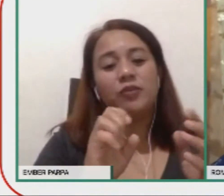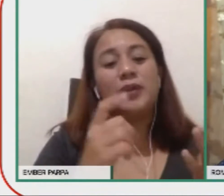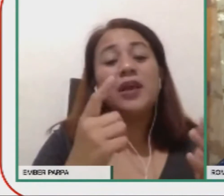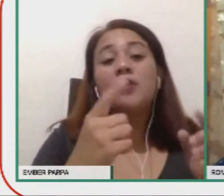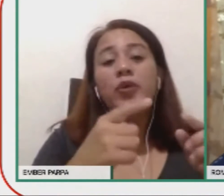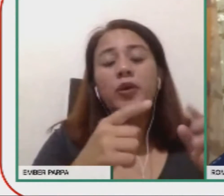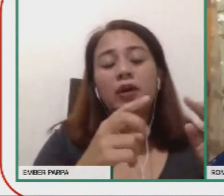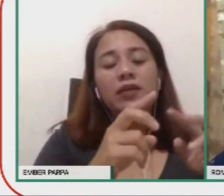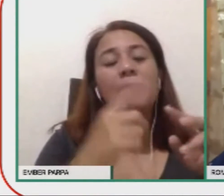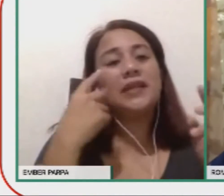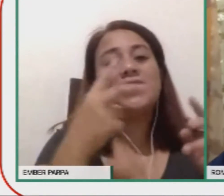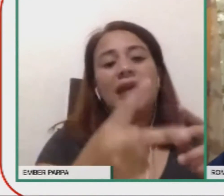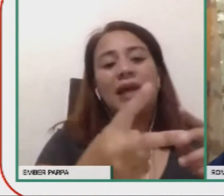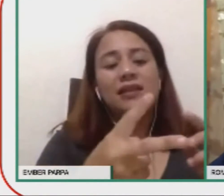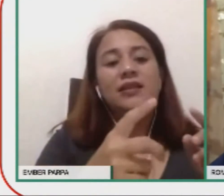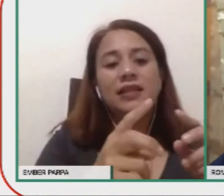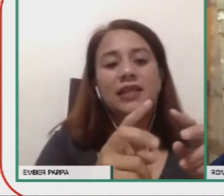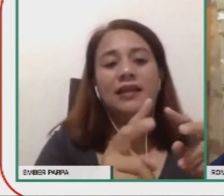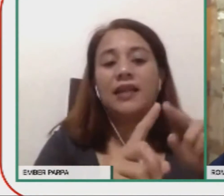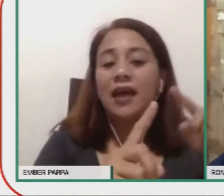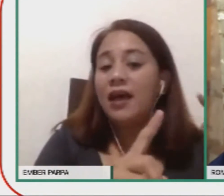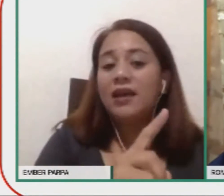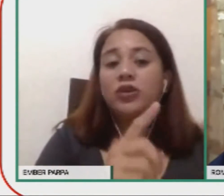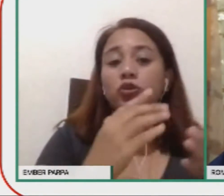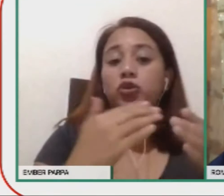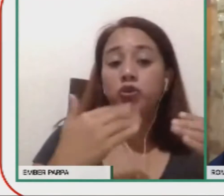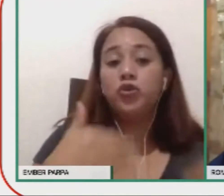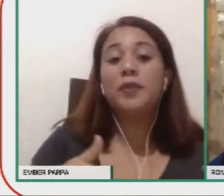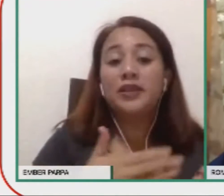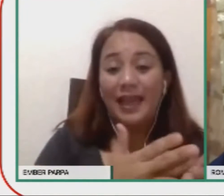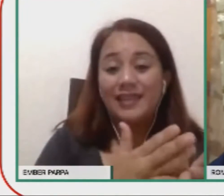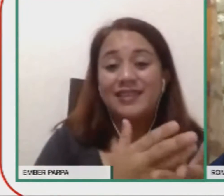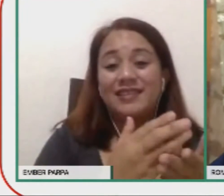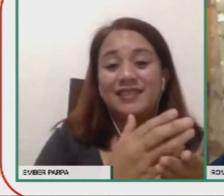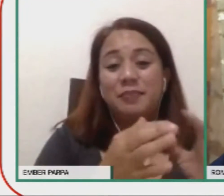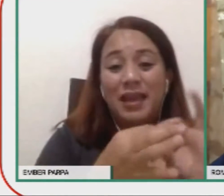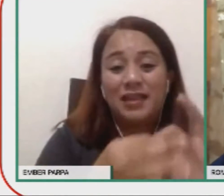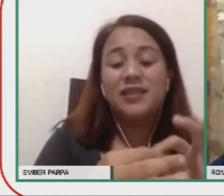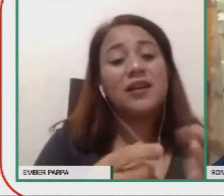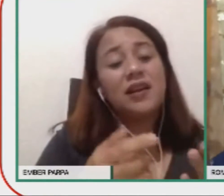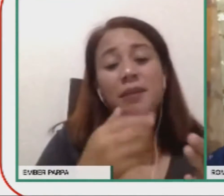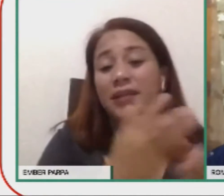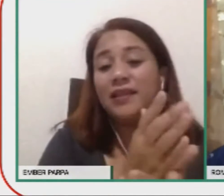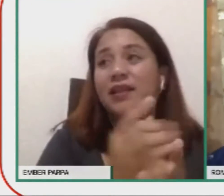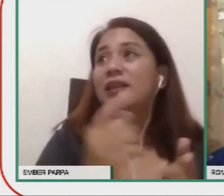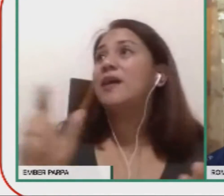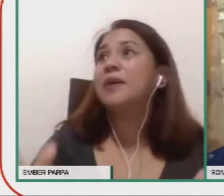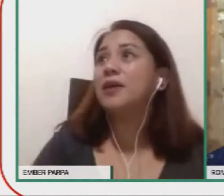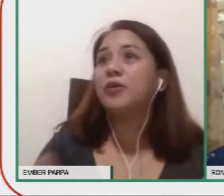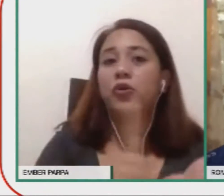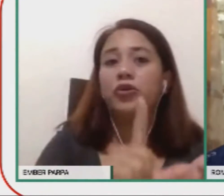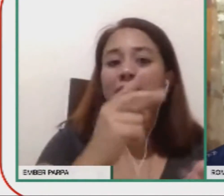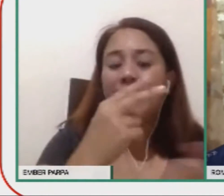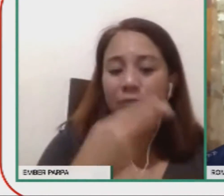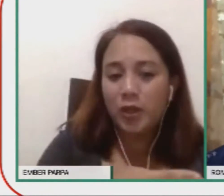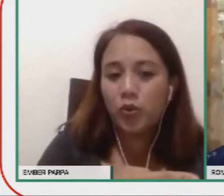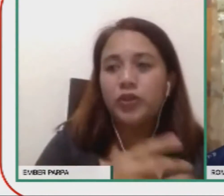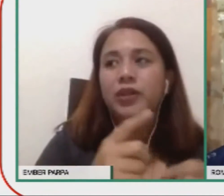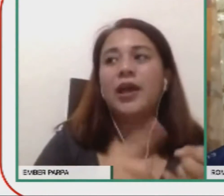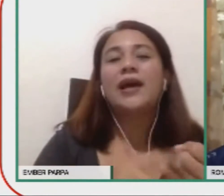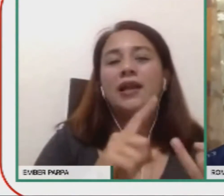but dapat tingnan natin din sila na yung human rights based na karapatan nila magkaroon ng